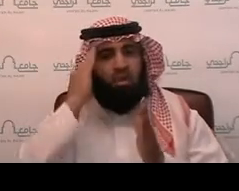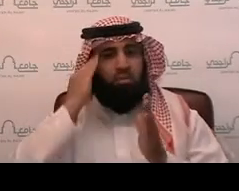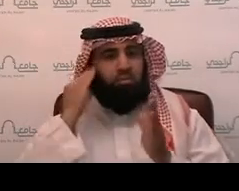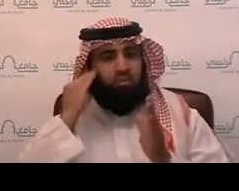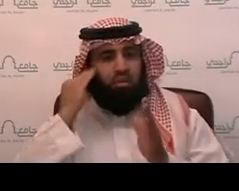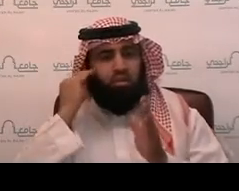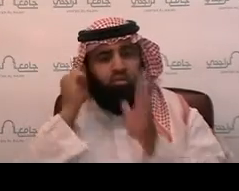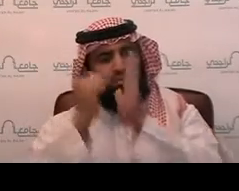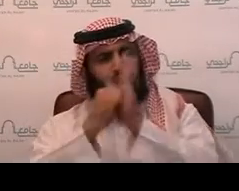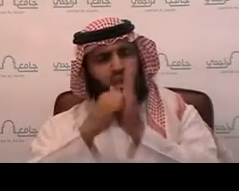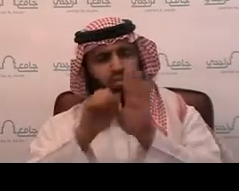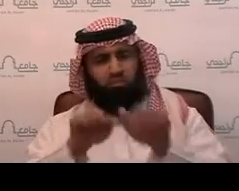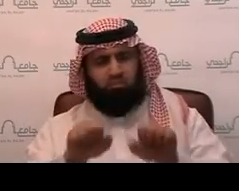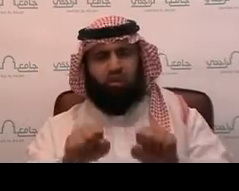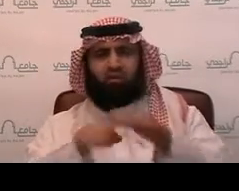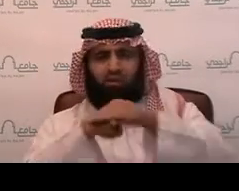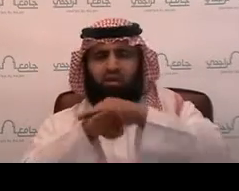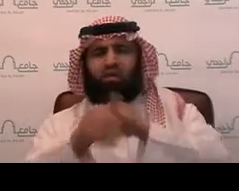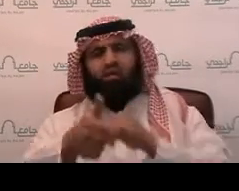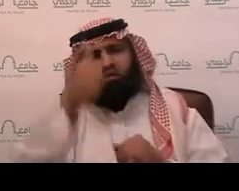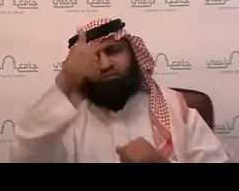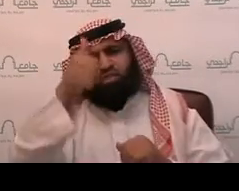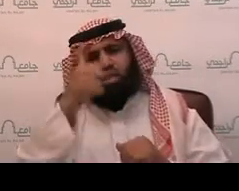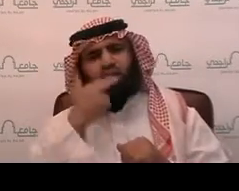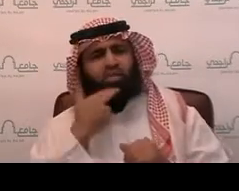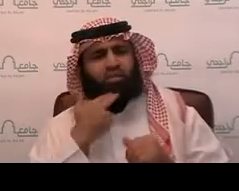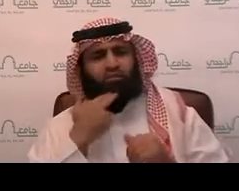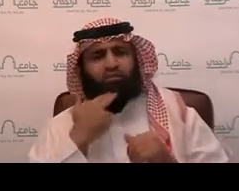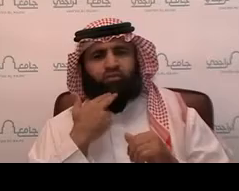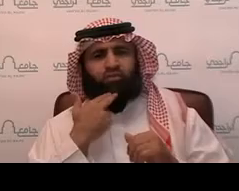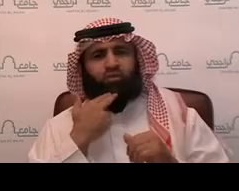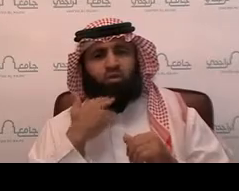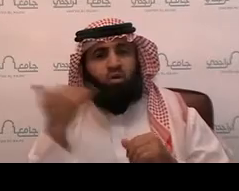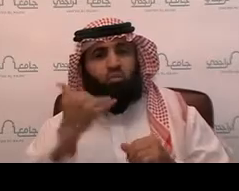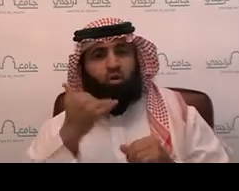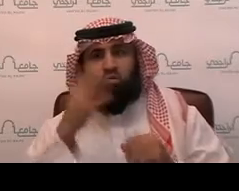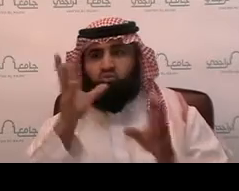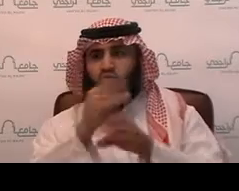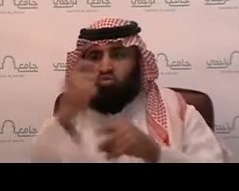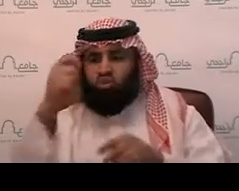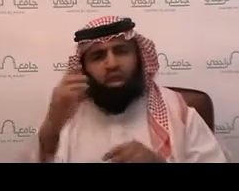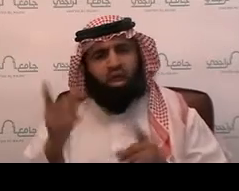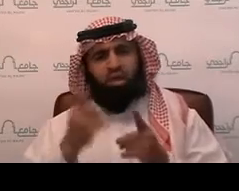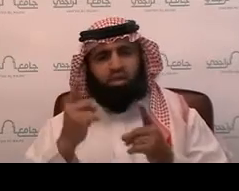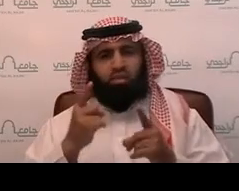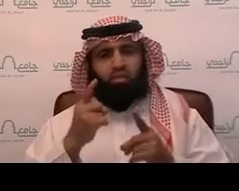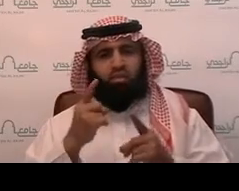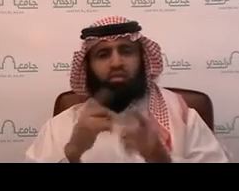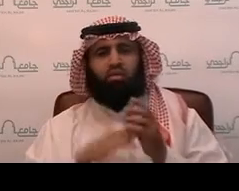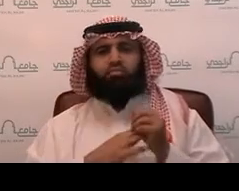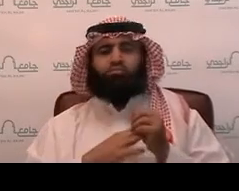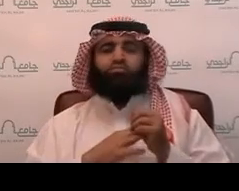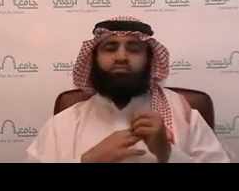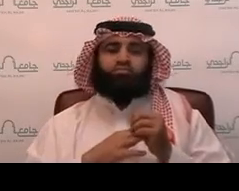خير لهن إلا إن خرجت من حاجة ملحة هي لها. فاتقوا الله عباد الله،